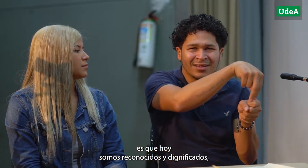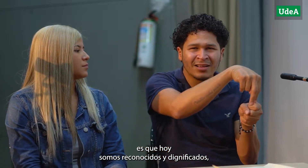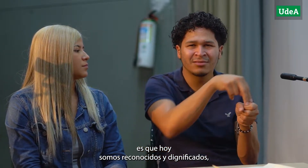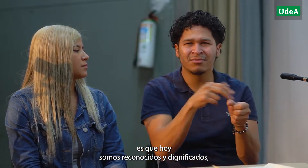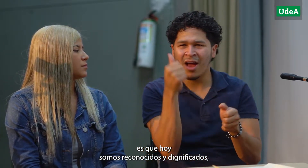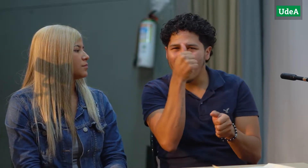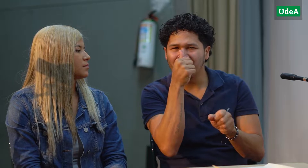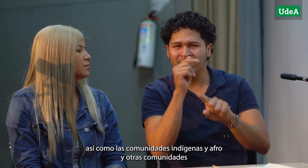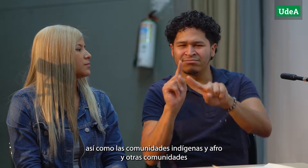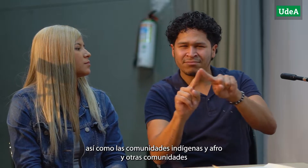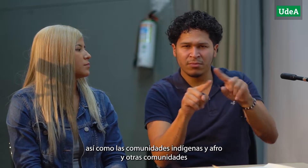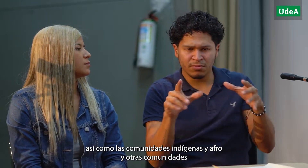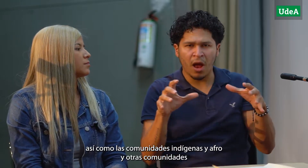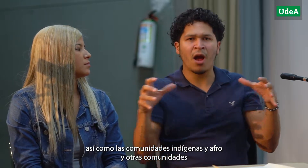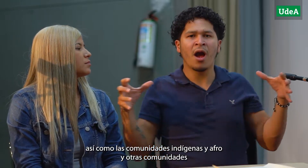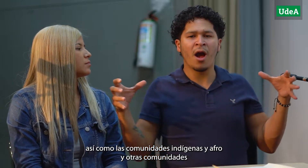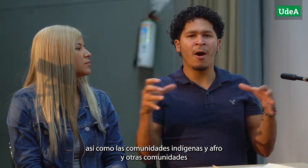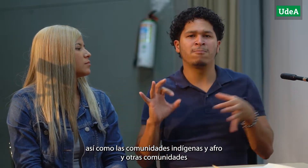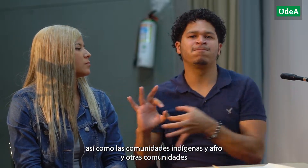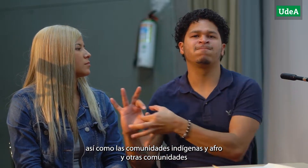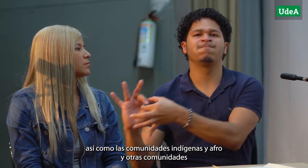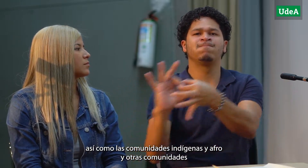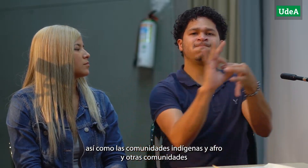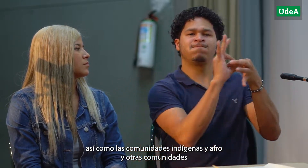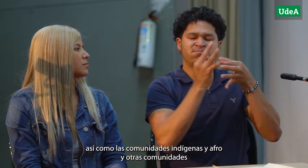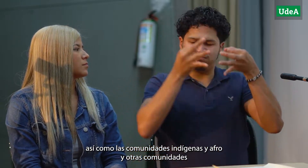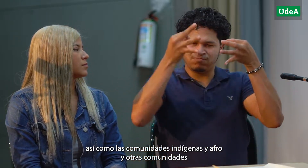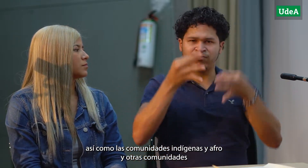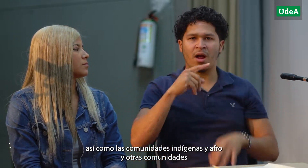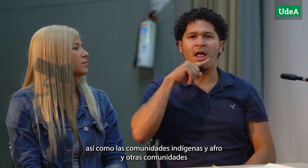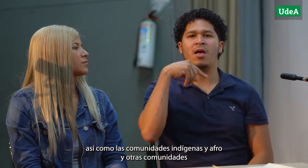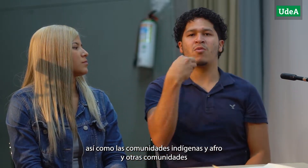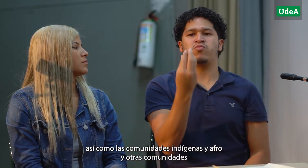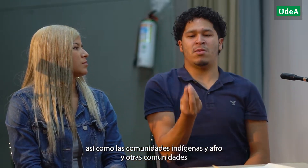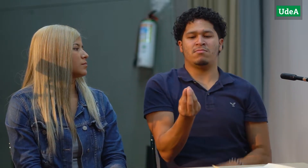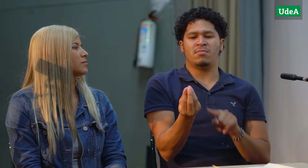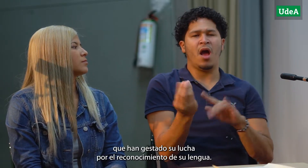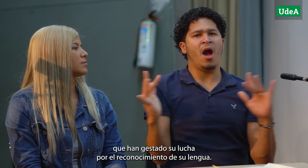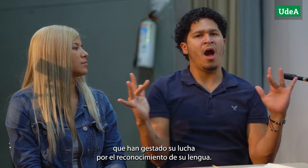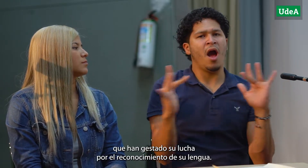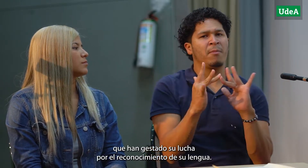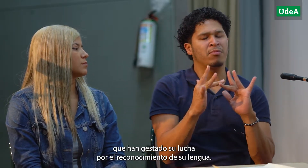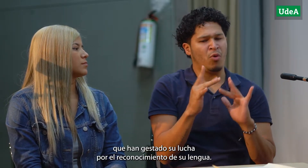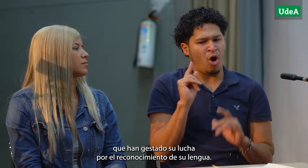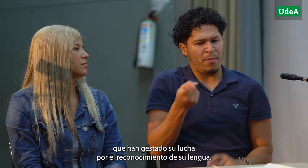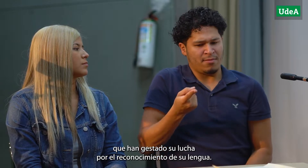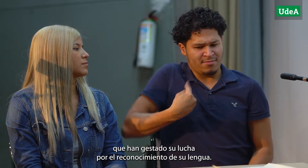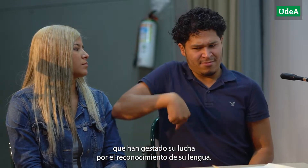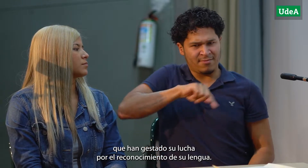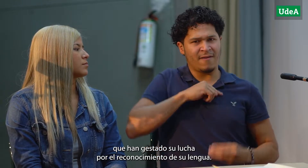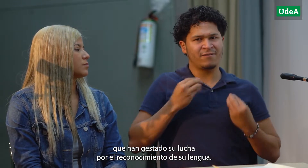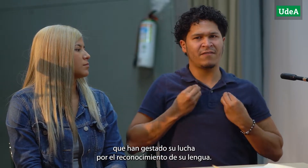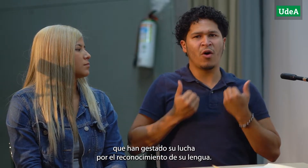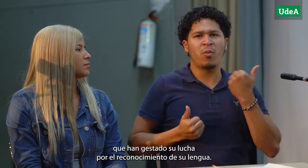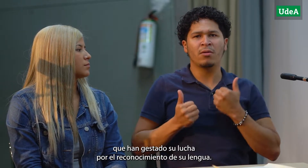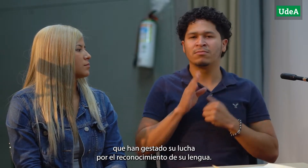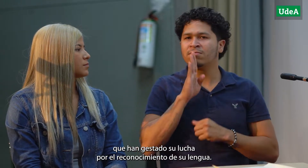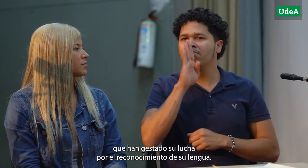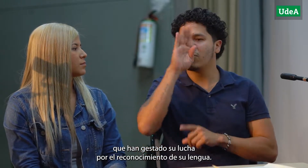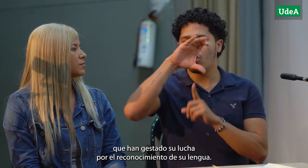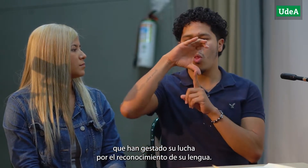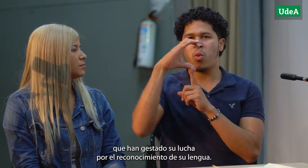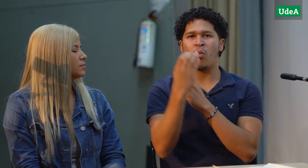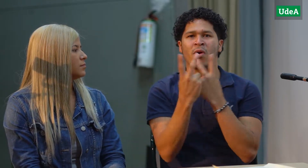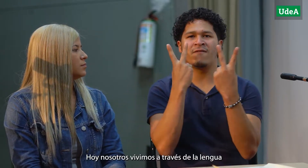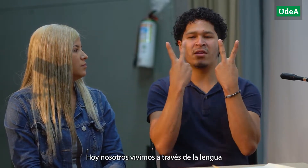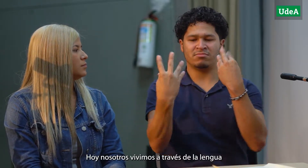y dignificados, así como las comunidades indígenas y afro y otras comunidades que han gestado su lucha por el reconocimiento